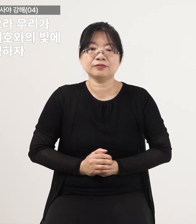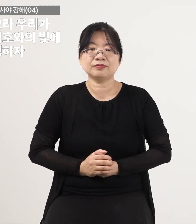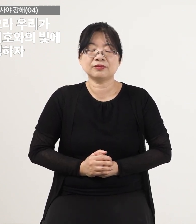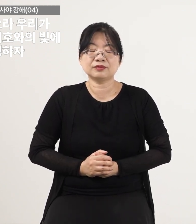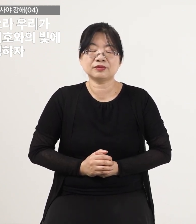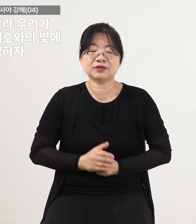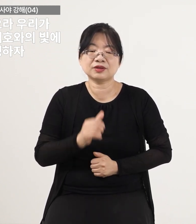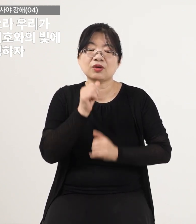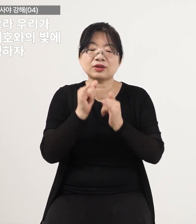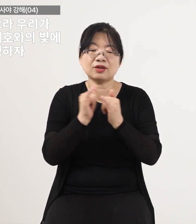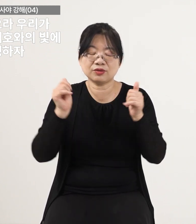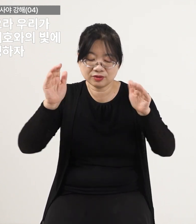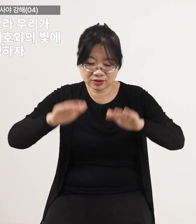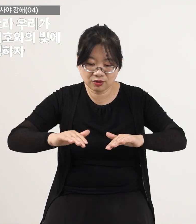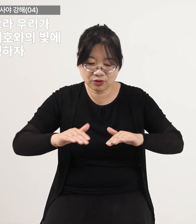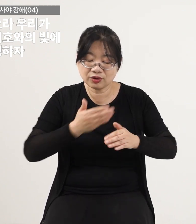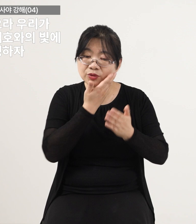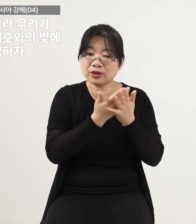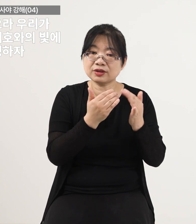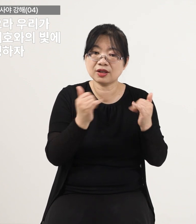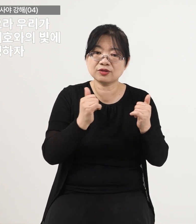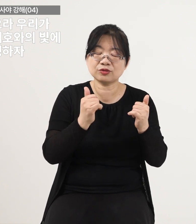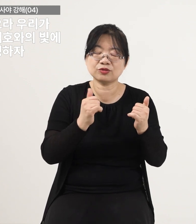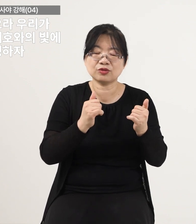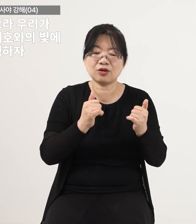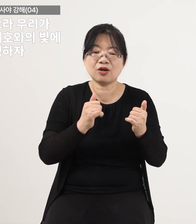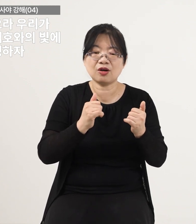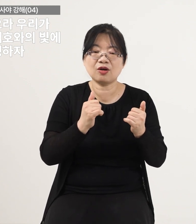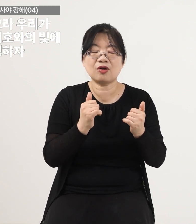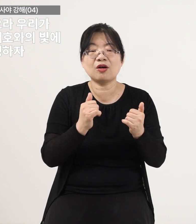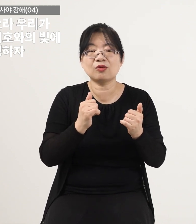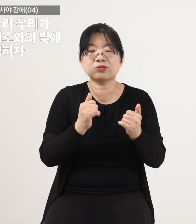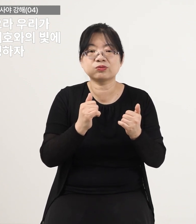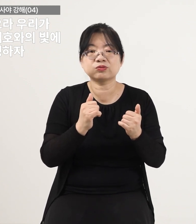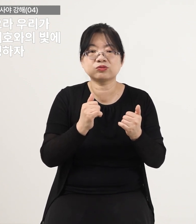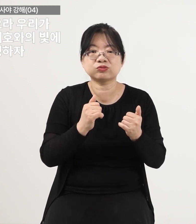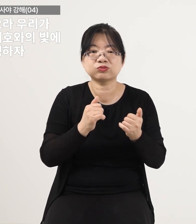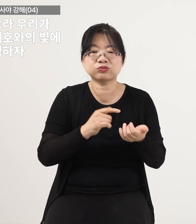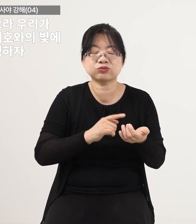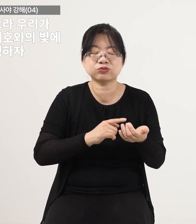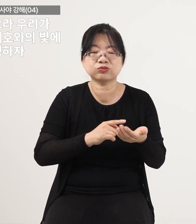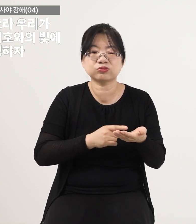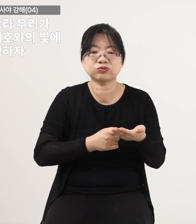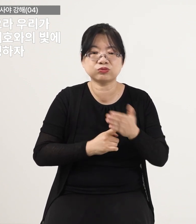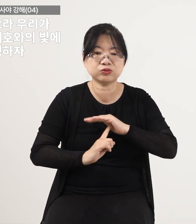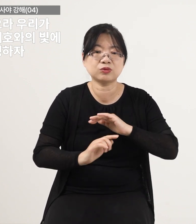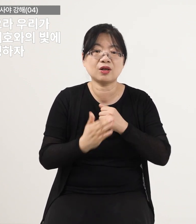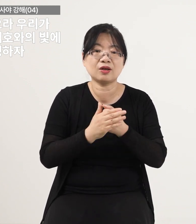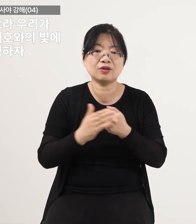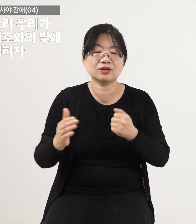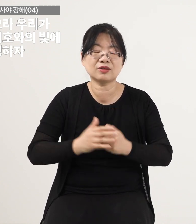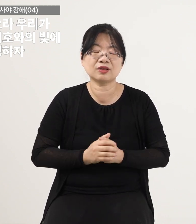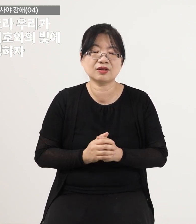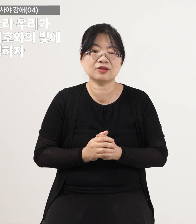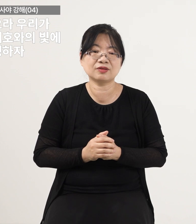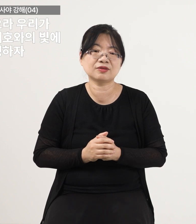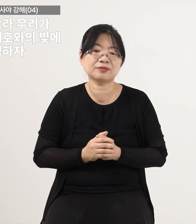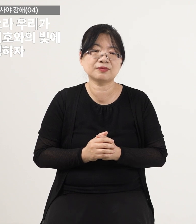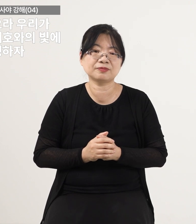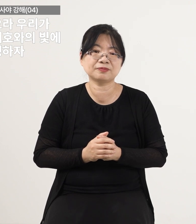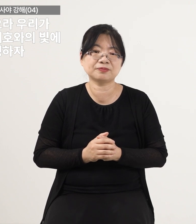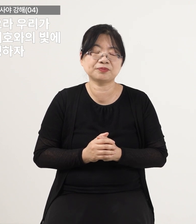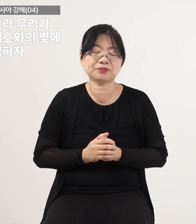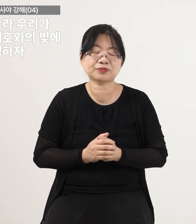천한 자도 절하며 귀한 자도 굴복하오니. 그러니까 이런 만몬의 우상